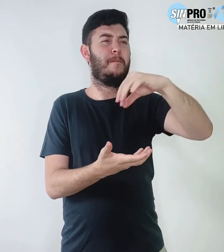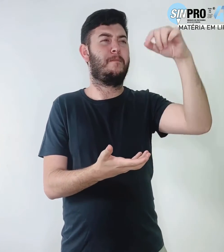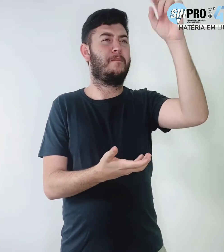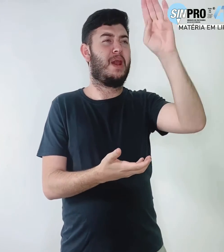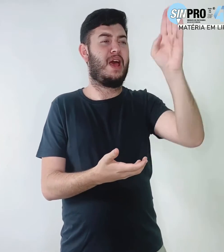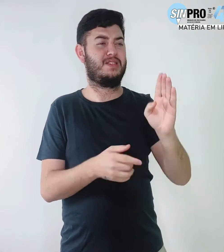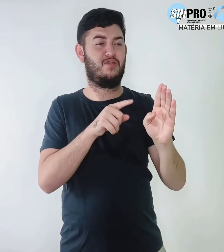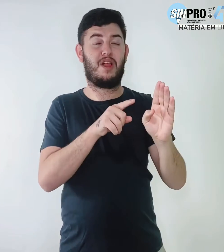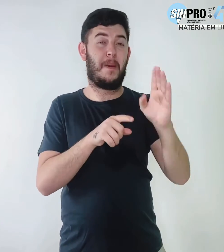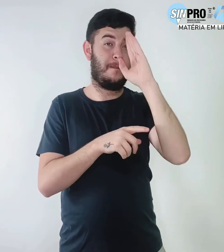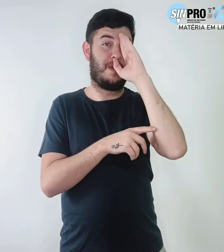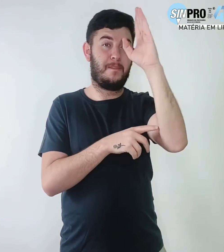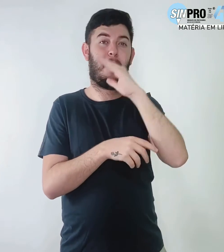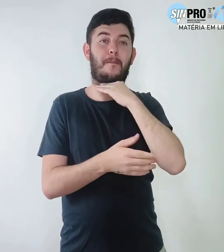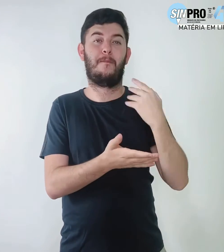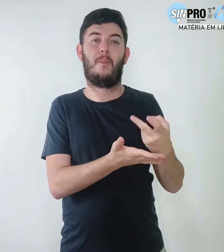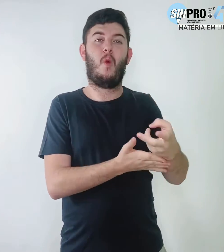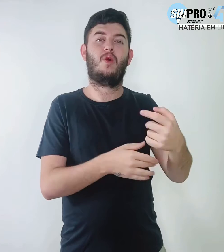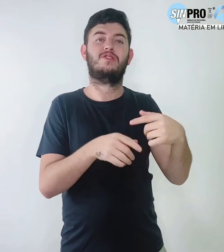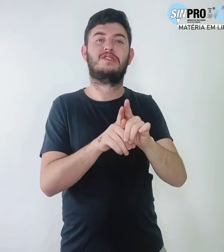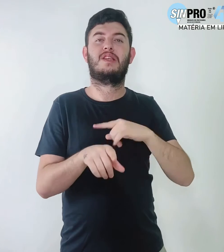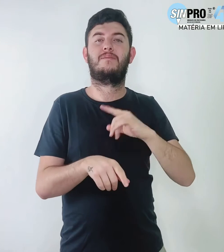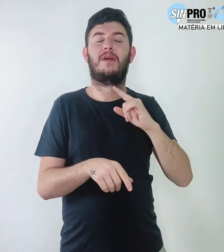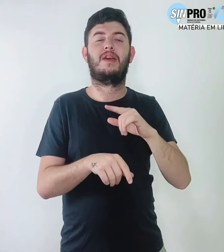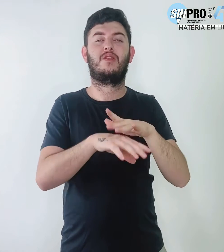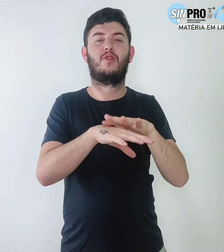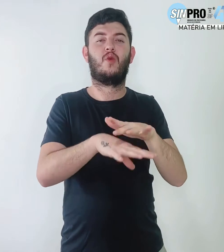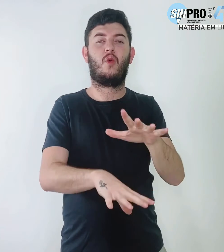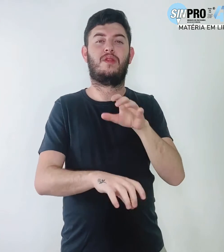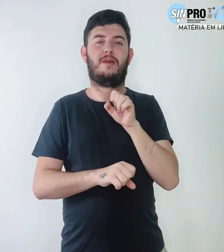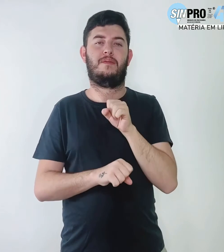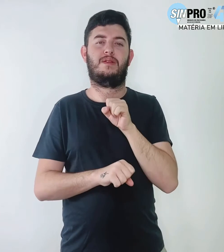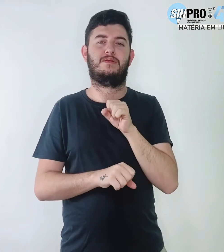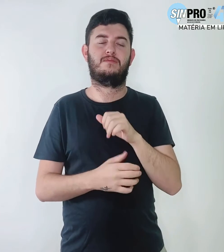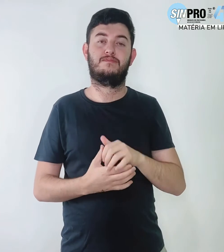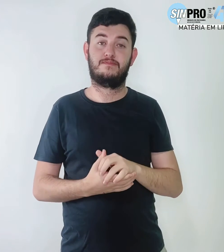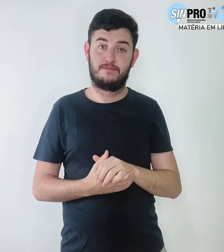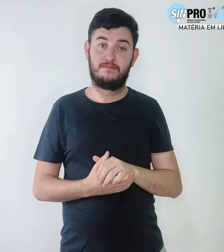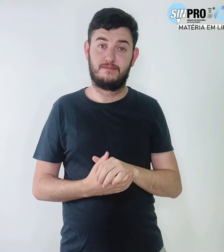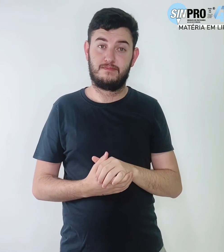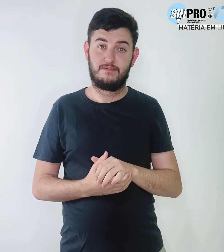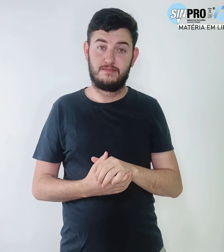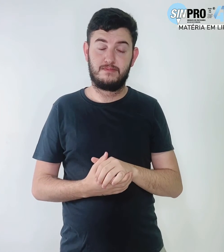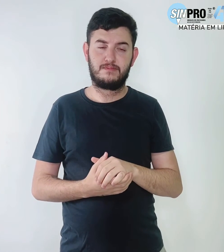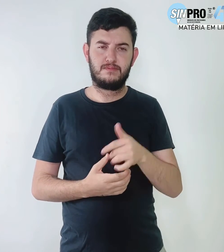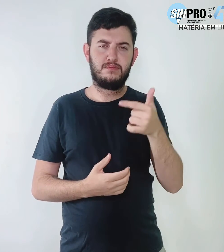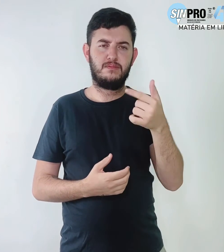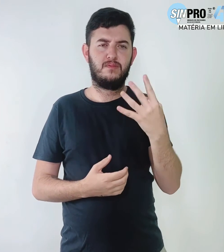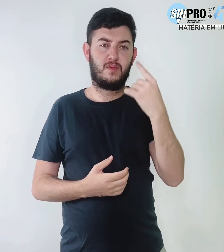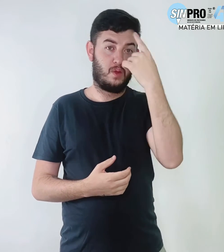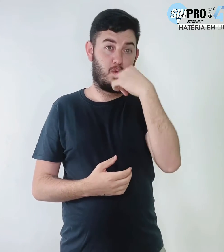por Covid-19. Nas últimas 24 horas, o país registrou mais um